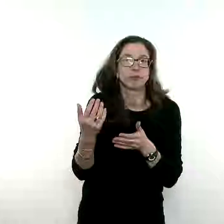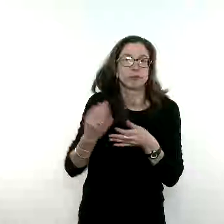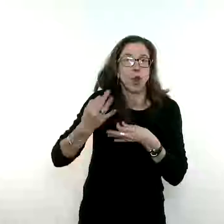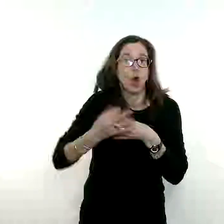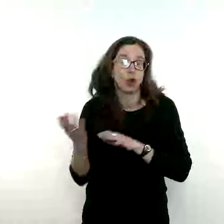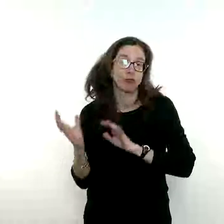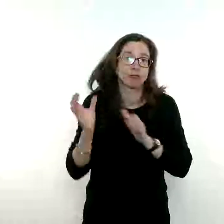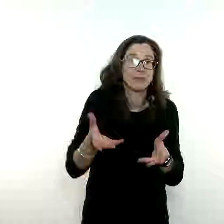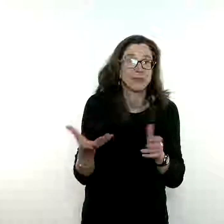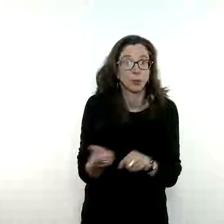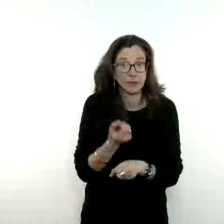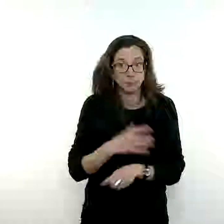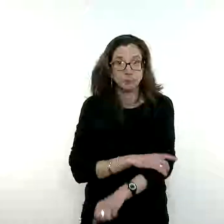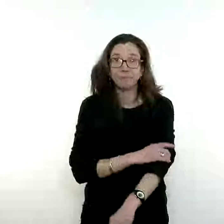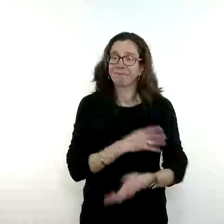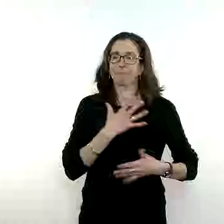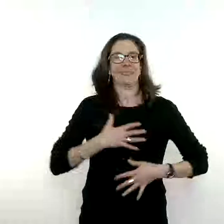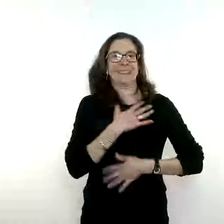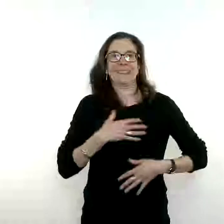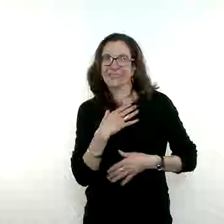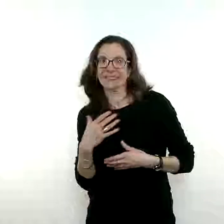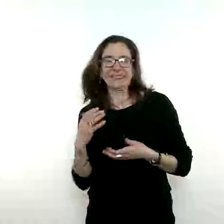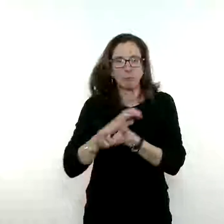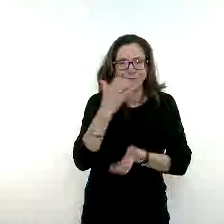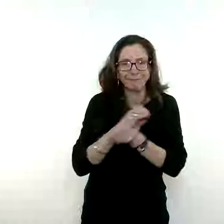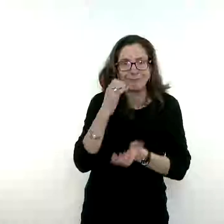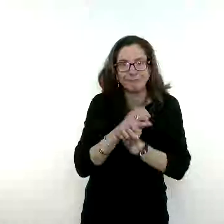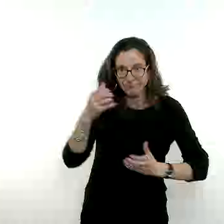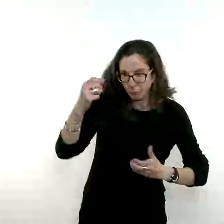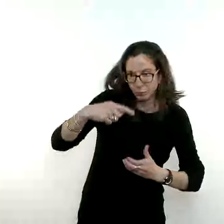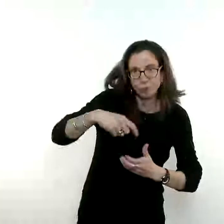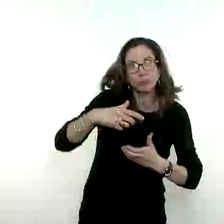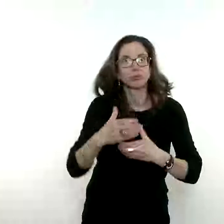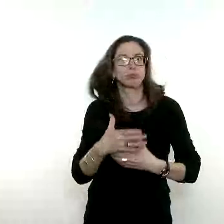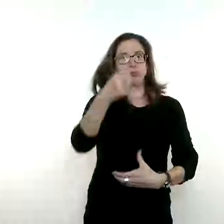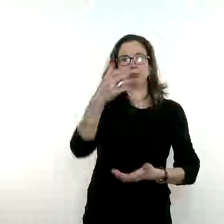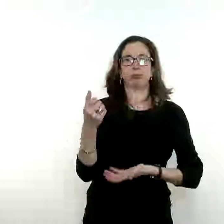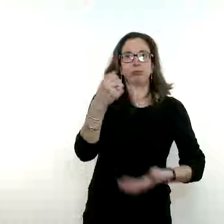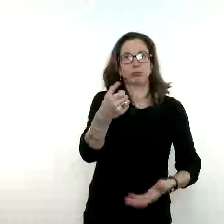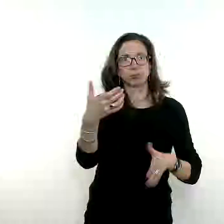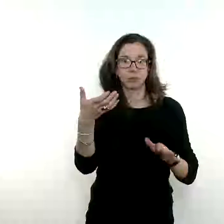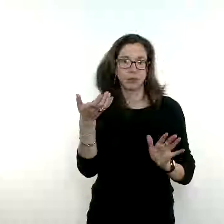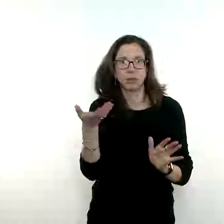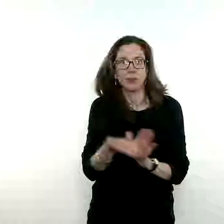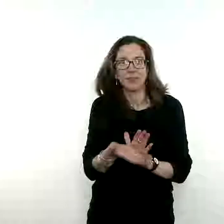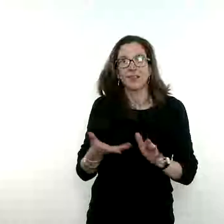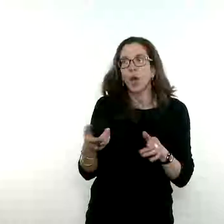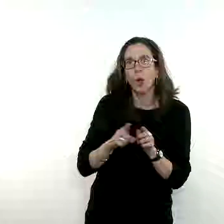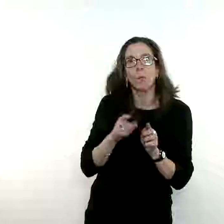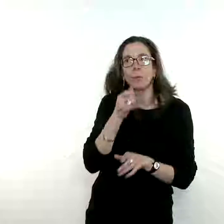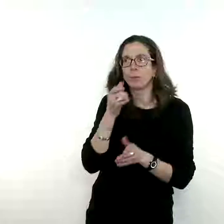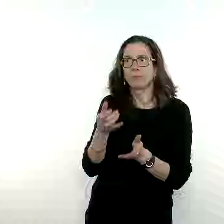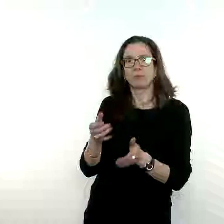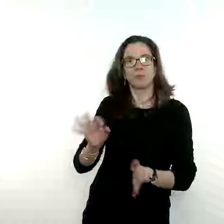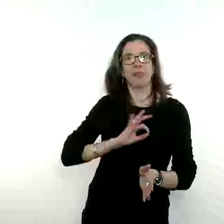plaisir fou à sortir cette première cuvée bio 100% Montpellier. Et avoir cette petite récompense derrière, c'est vraiment une satisfaction